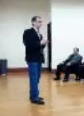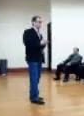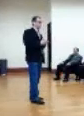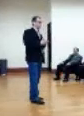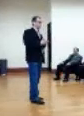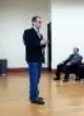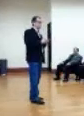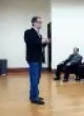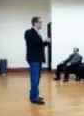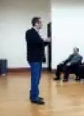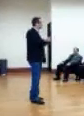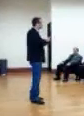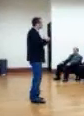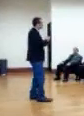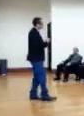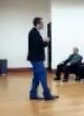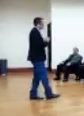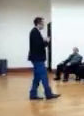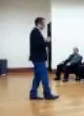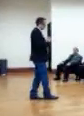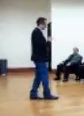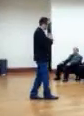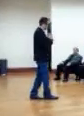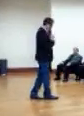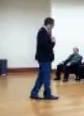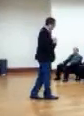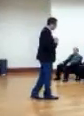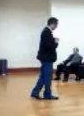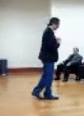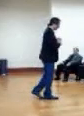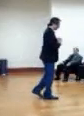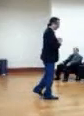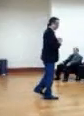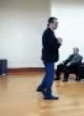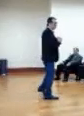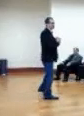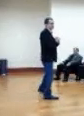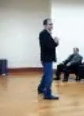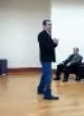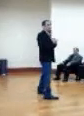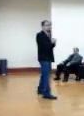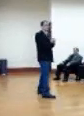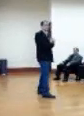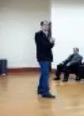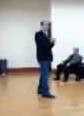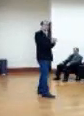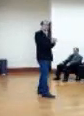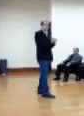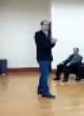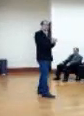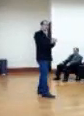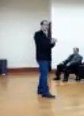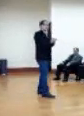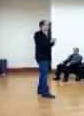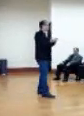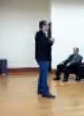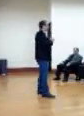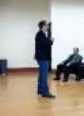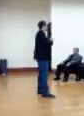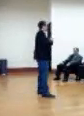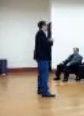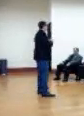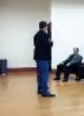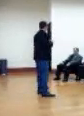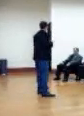pero yo no sé si hubo condiciones geopolíticas que hicieron que no se diseminara, no conozco esa parte, no es mi competencia. pero creo que como lenguaje artificial,